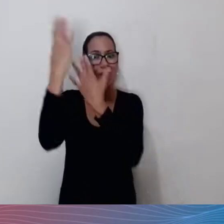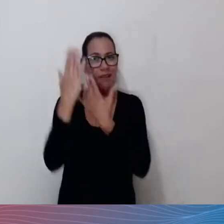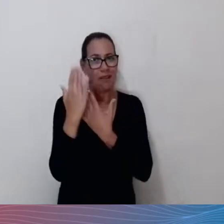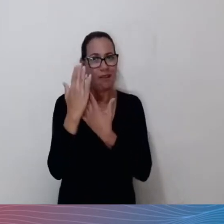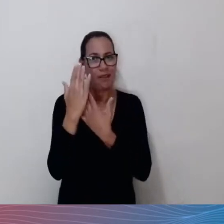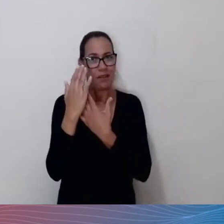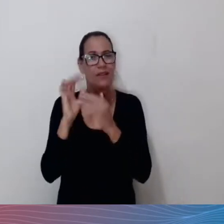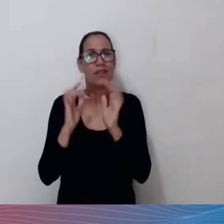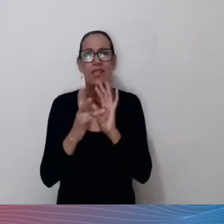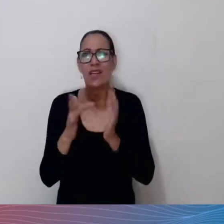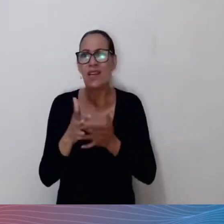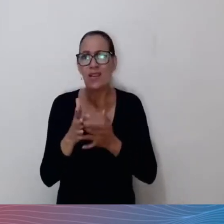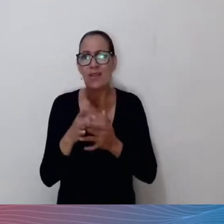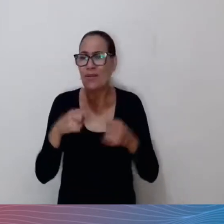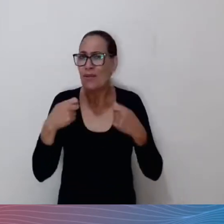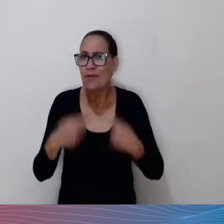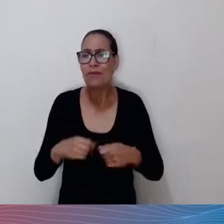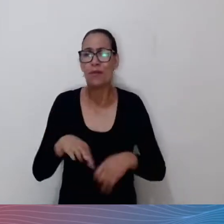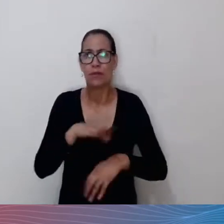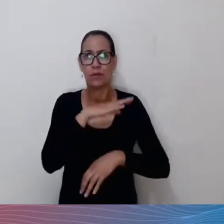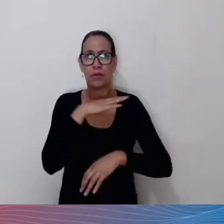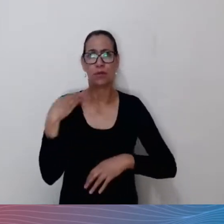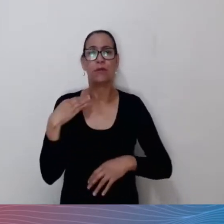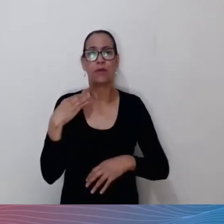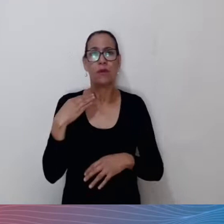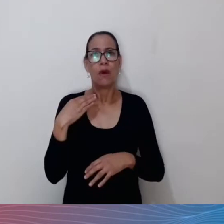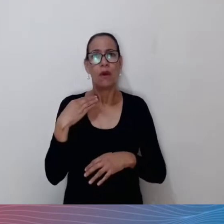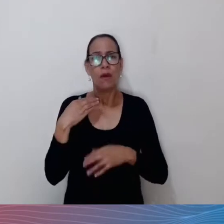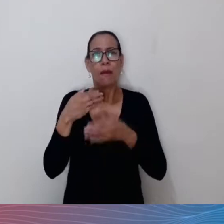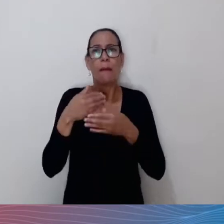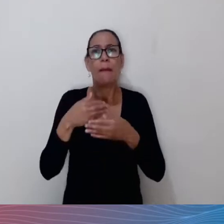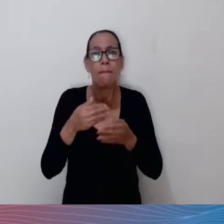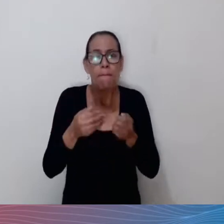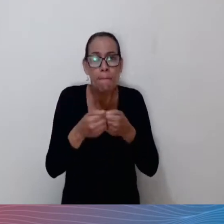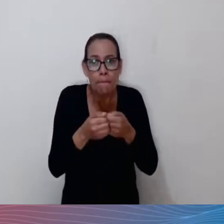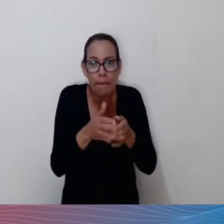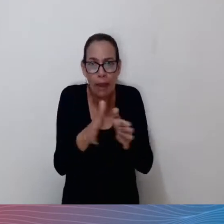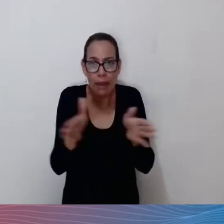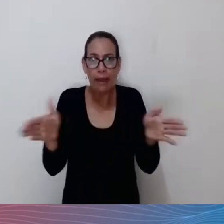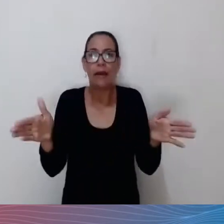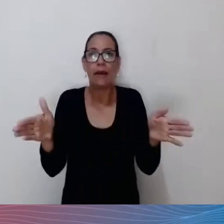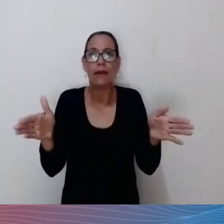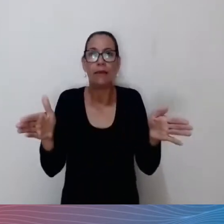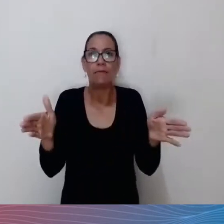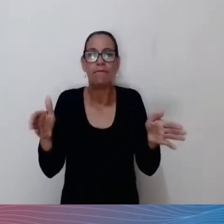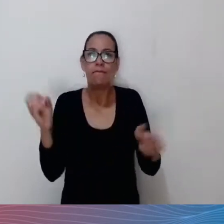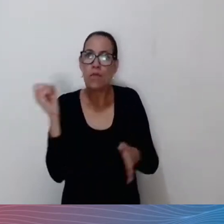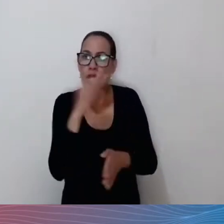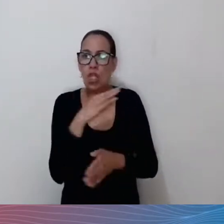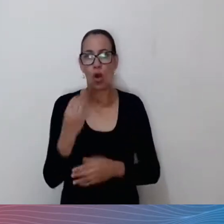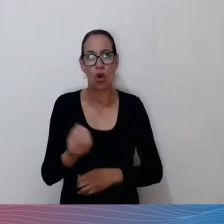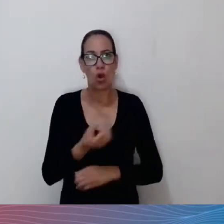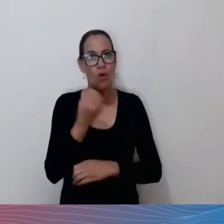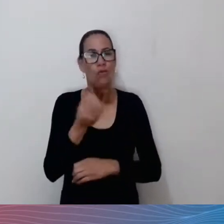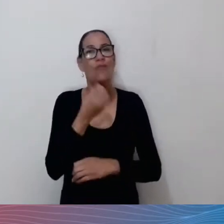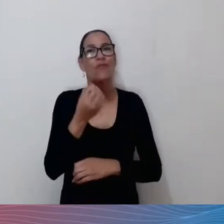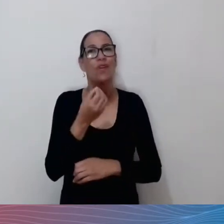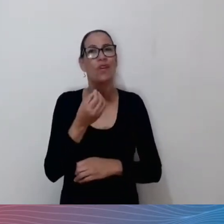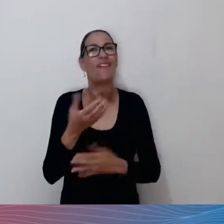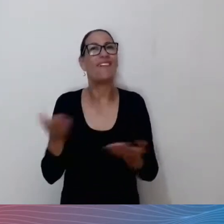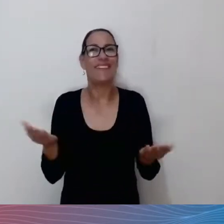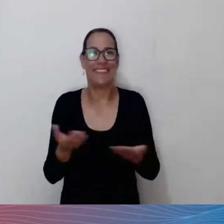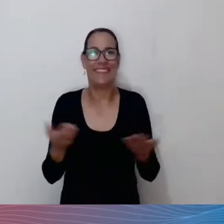que morrer e abrir esse caminho novo e vivo, e hoje nós temos acesso à